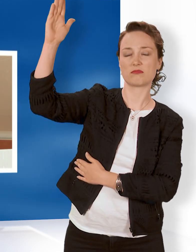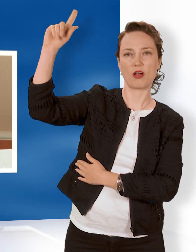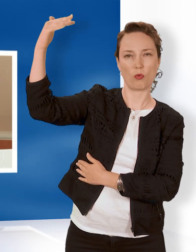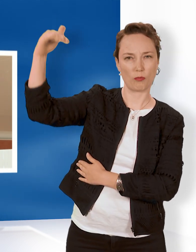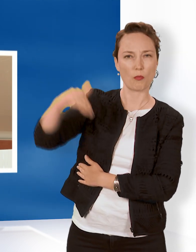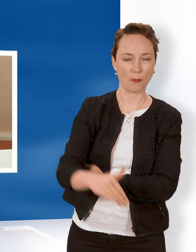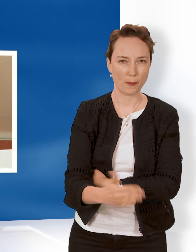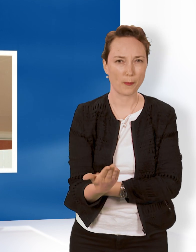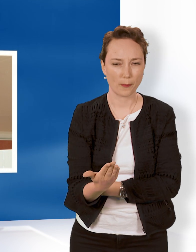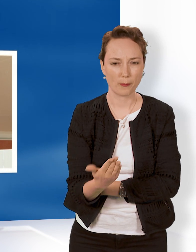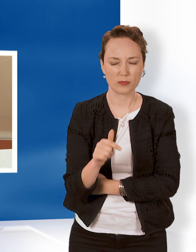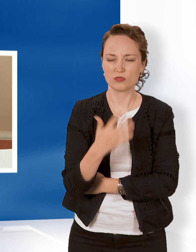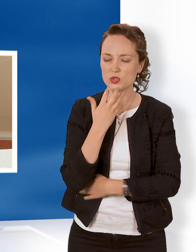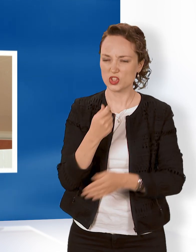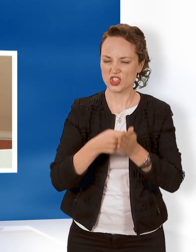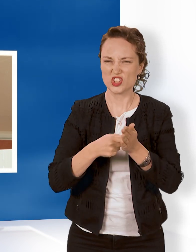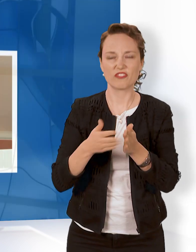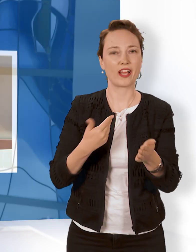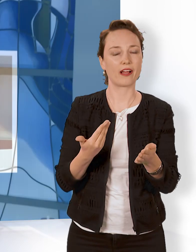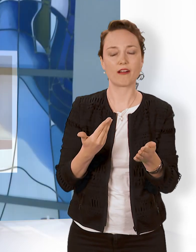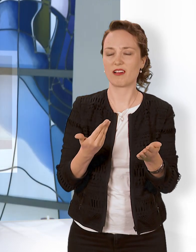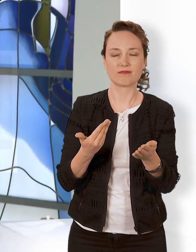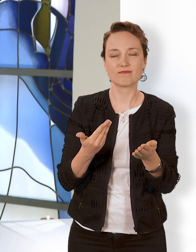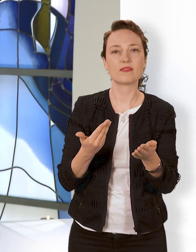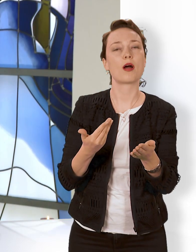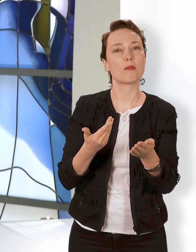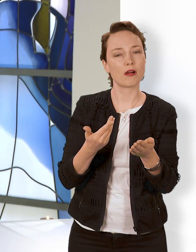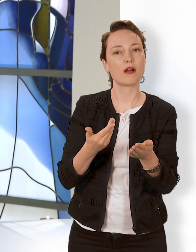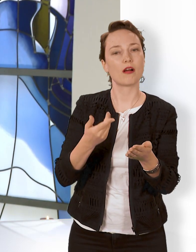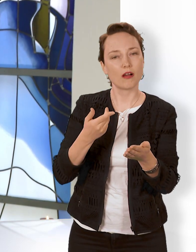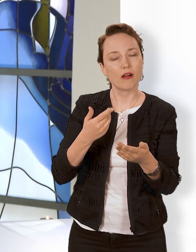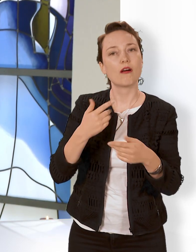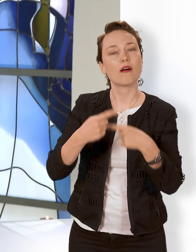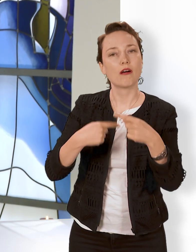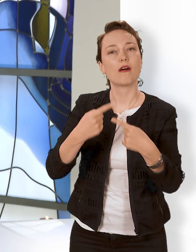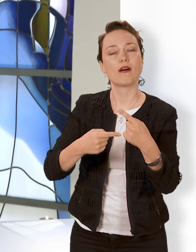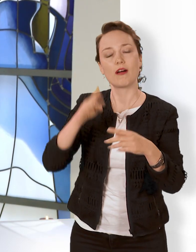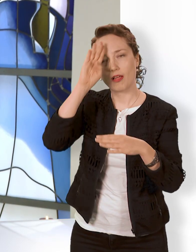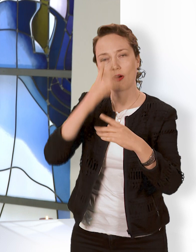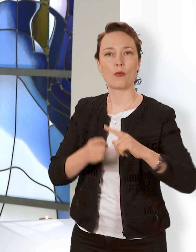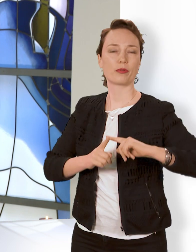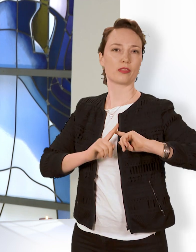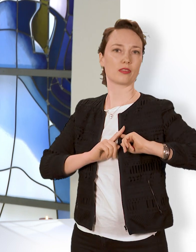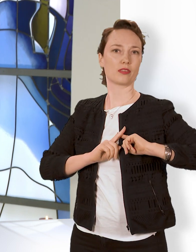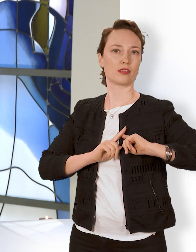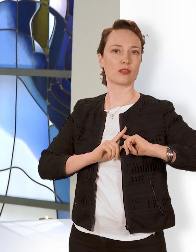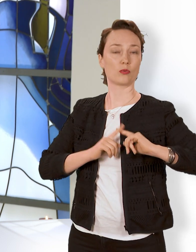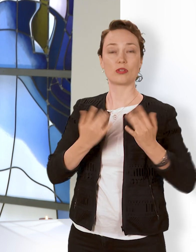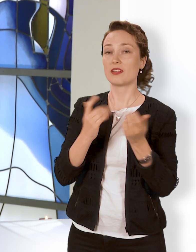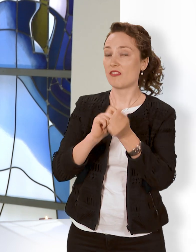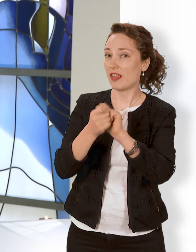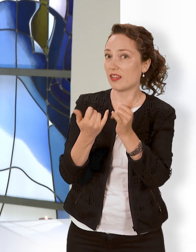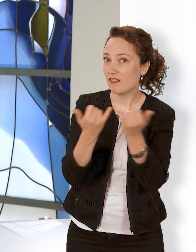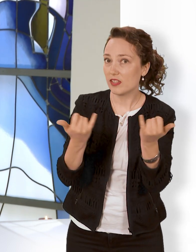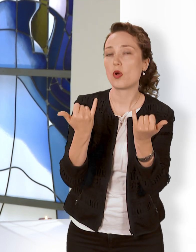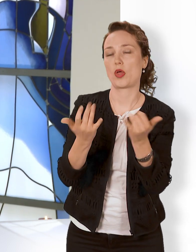etwas wegradiert hätte. Aber er hat zum Glauben gefunden. Und was sich dadurch verändert hat, das erzählt er uns heute. Freuen Sie sich auf